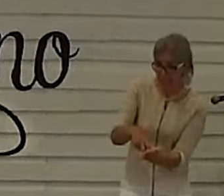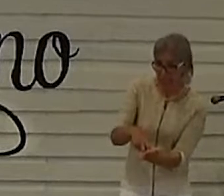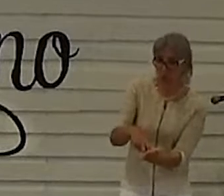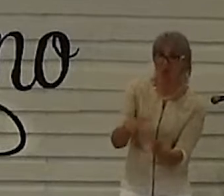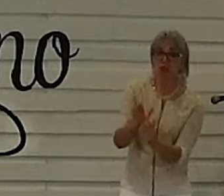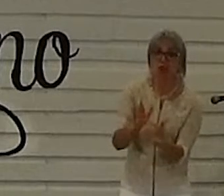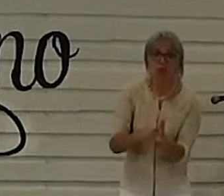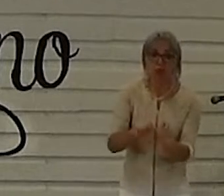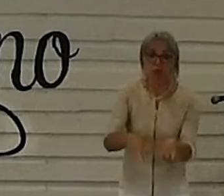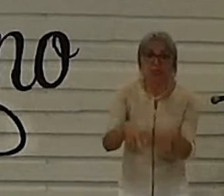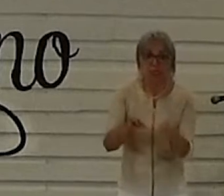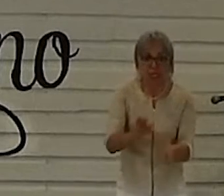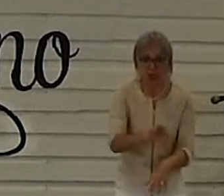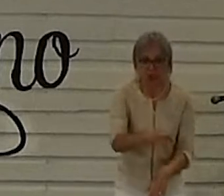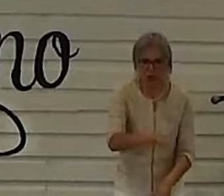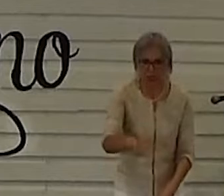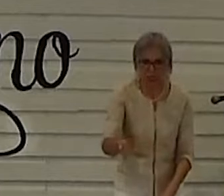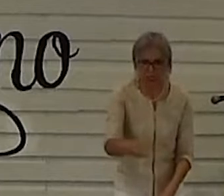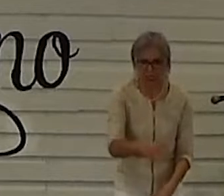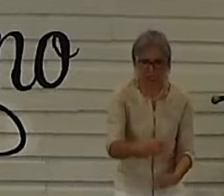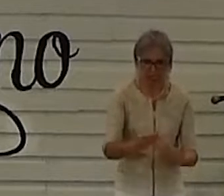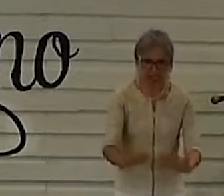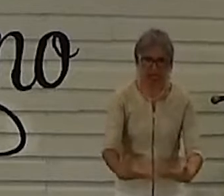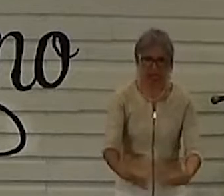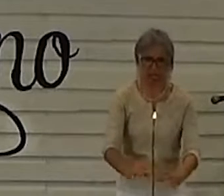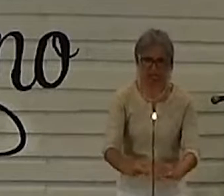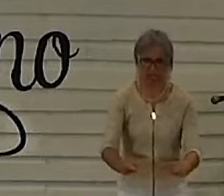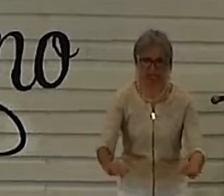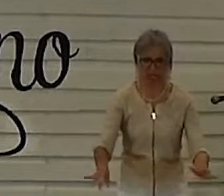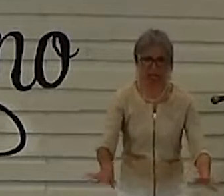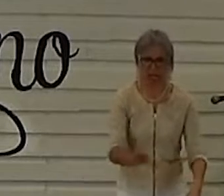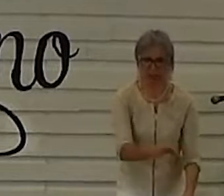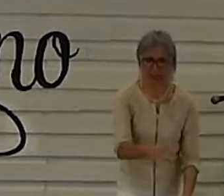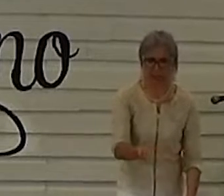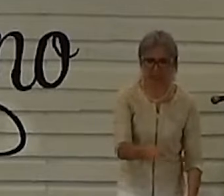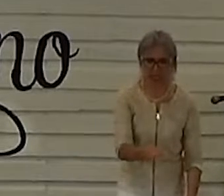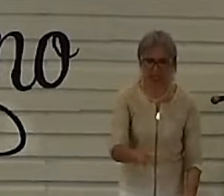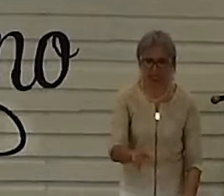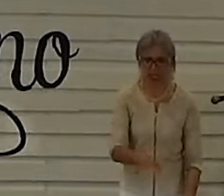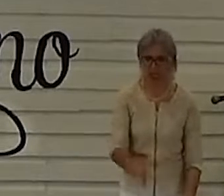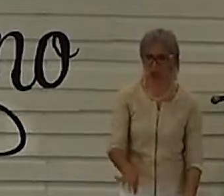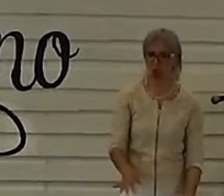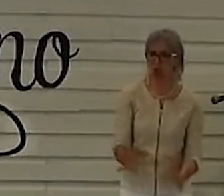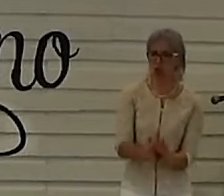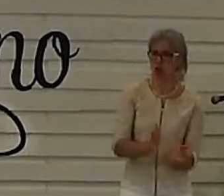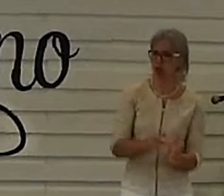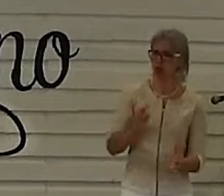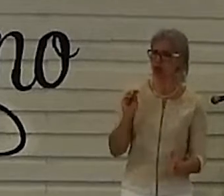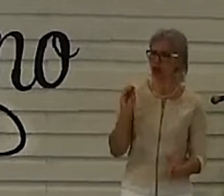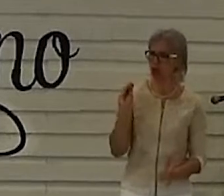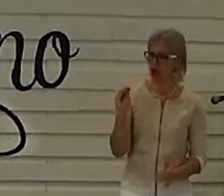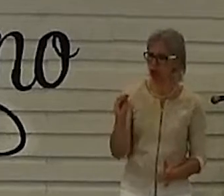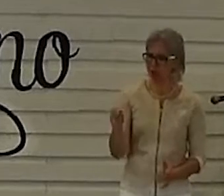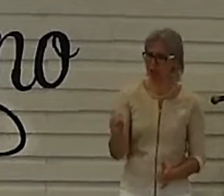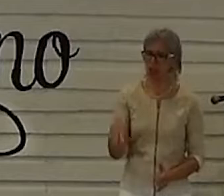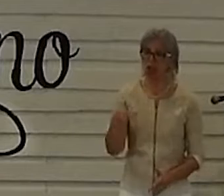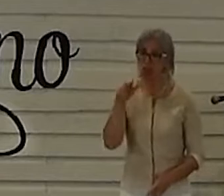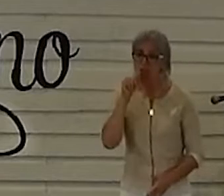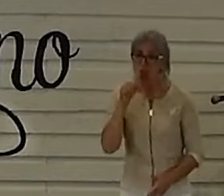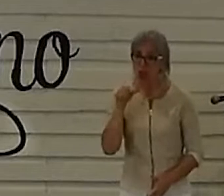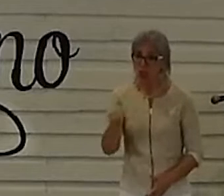accusatori? Questo è quello che dovrebbe succedere quando qualcuno viene nella Chiesa di Gesù Cristo, sentirsi